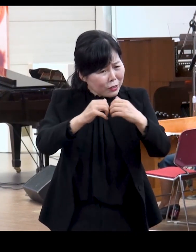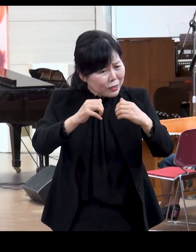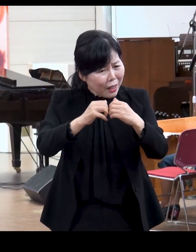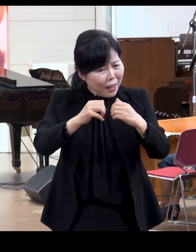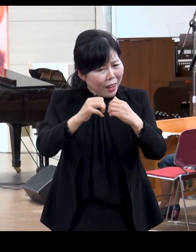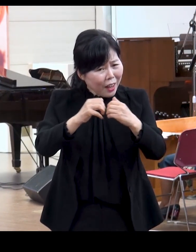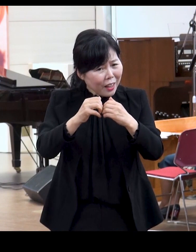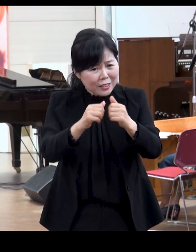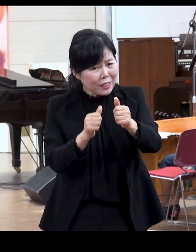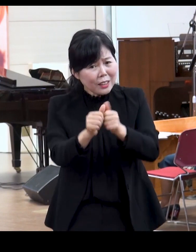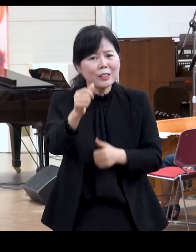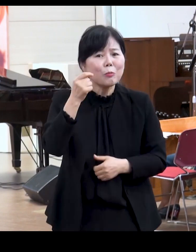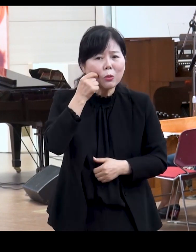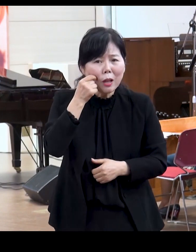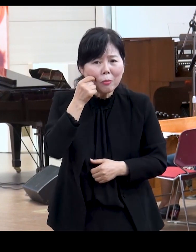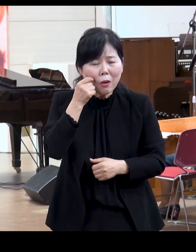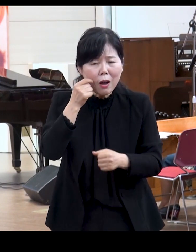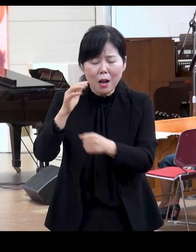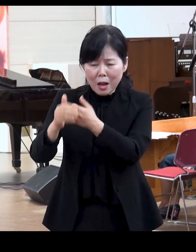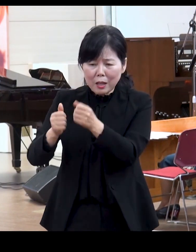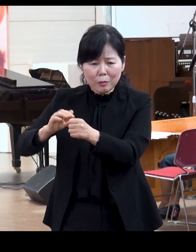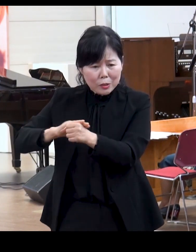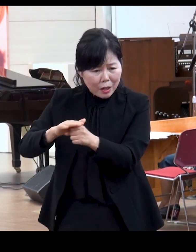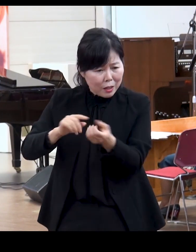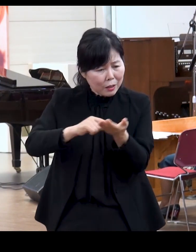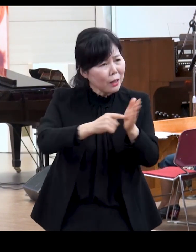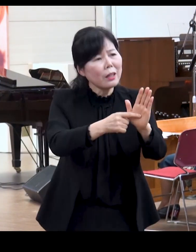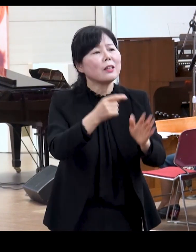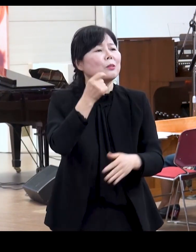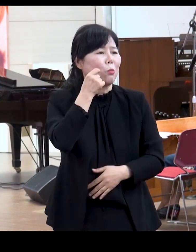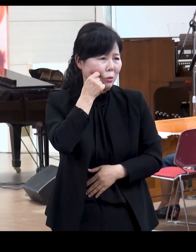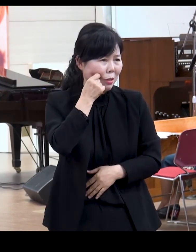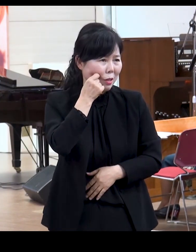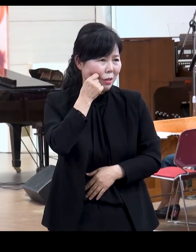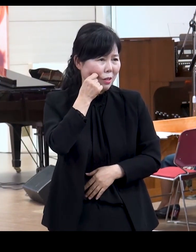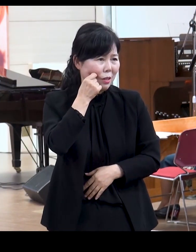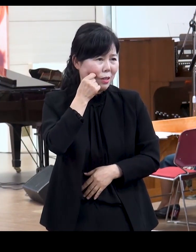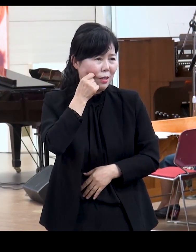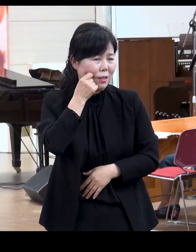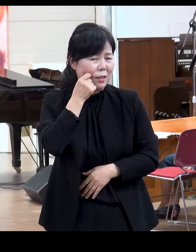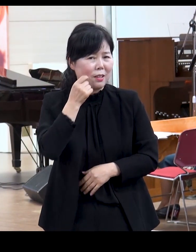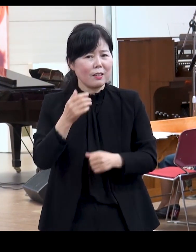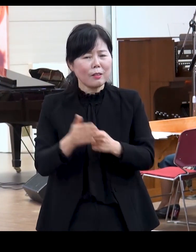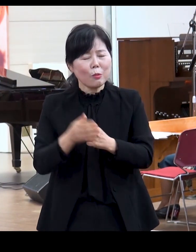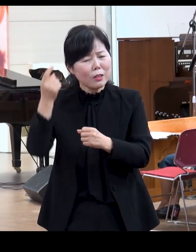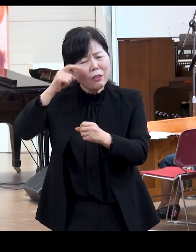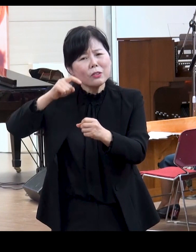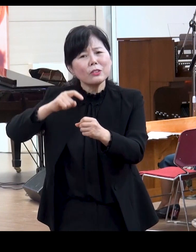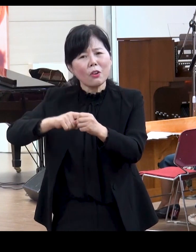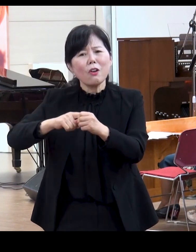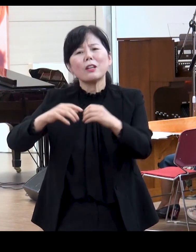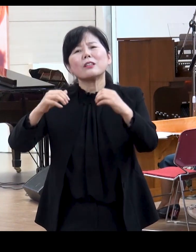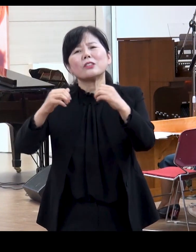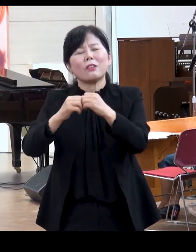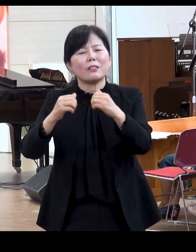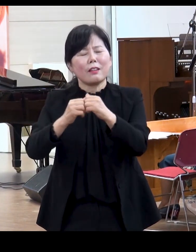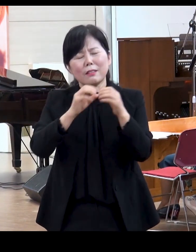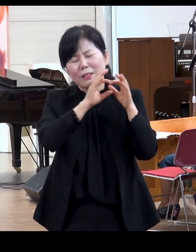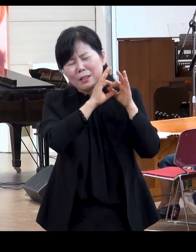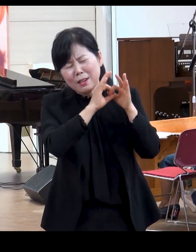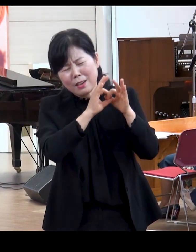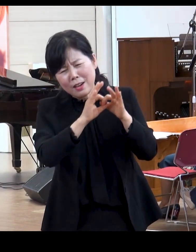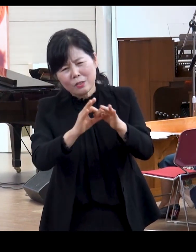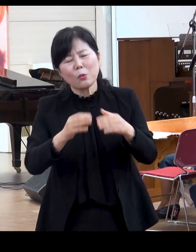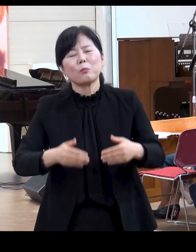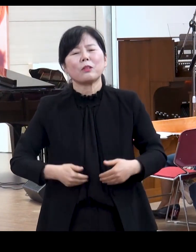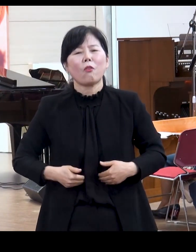없어요. 이 아가페 사랑을 우리 가운데 있는 그 사랑으로 바꿔내는 이 일은요, 정말 치열한 영적인